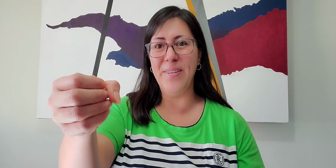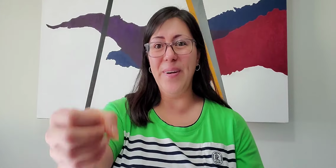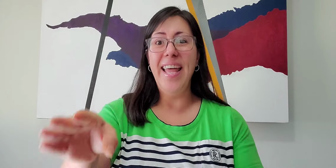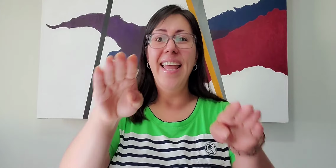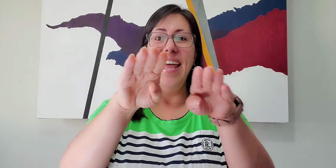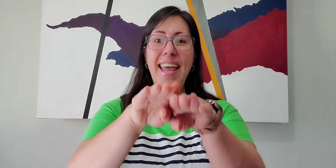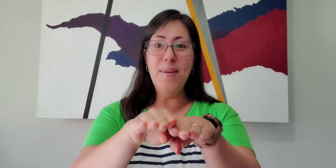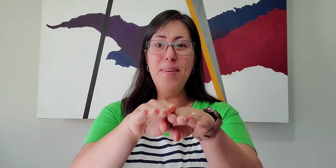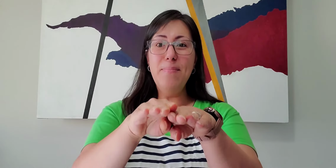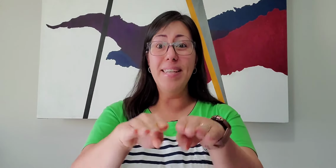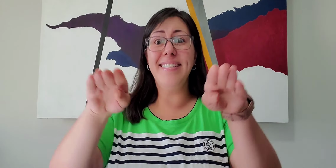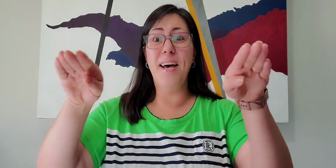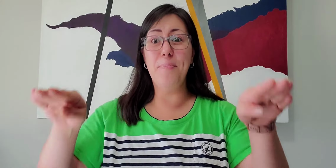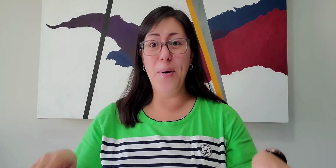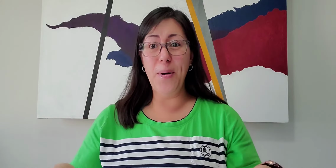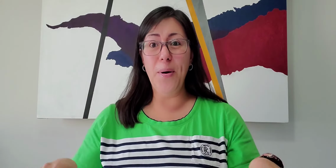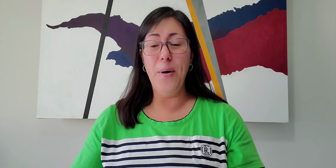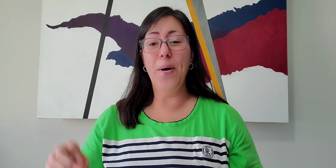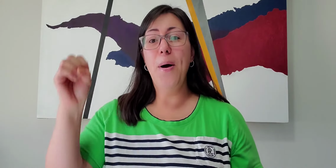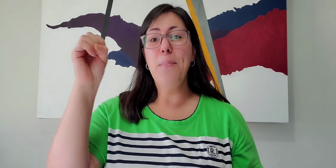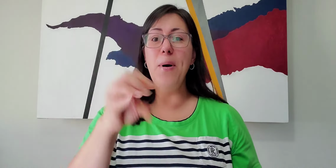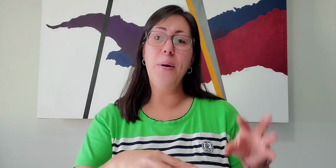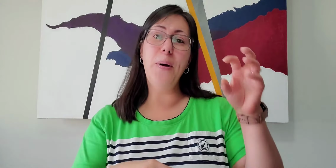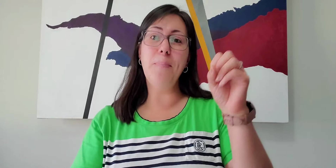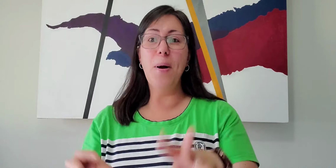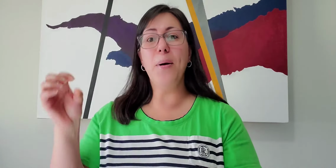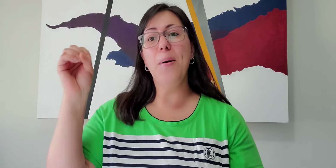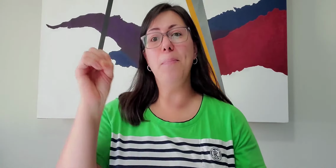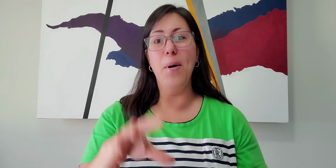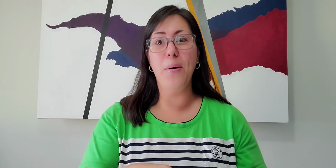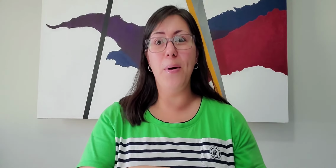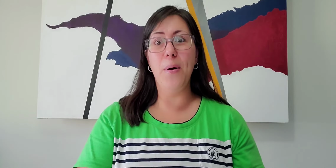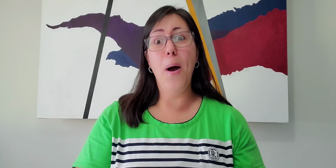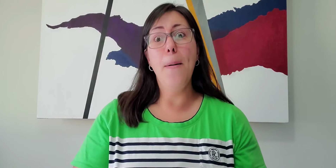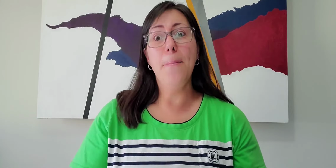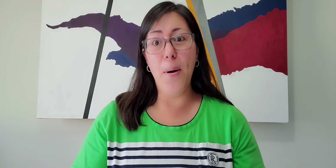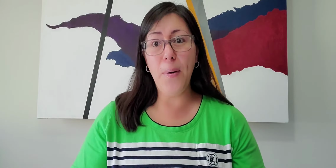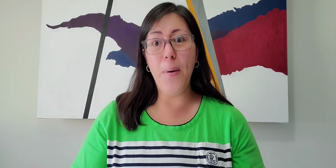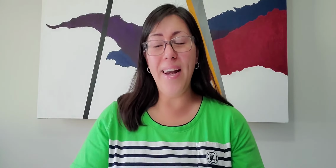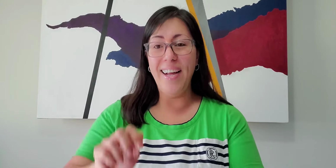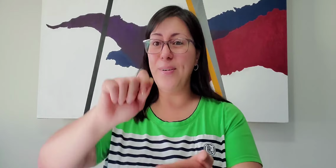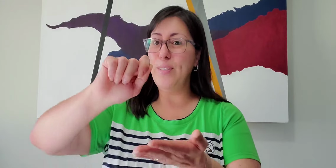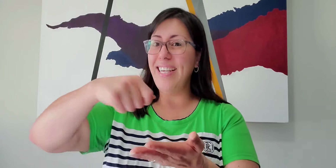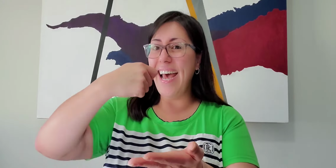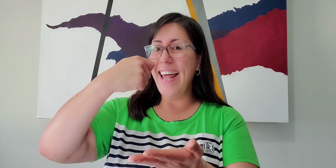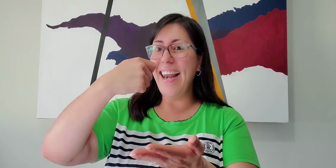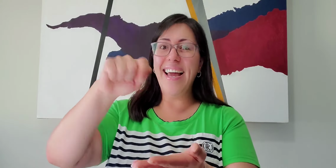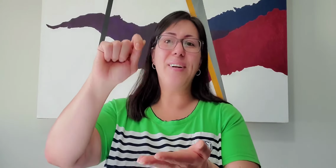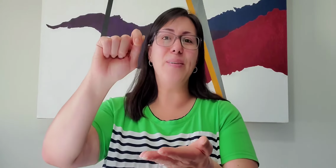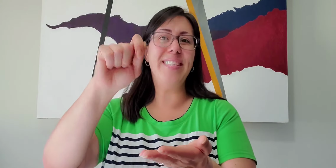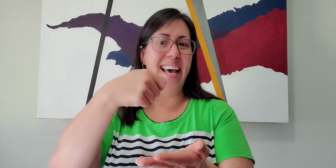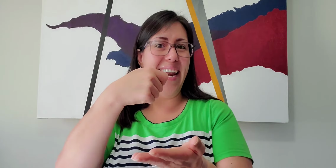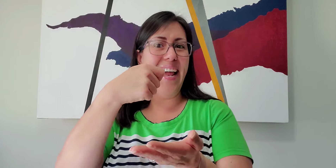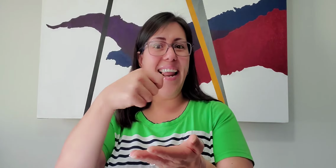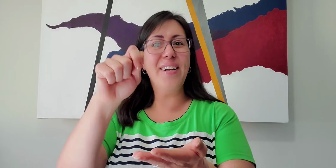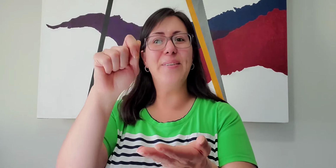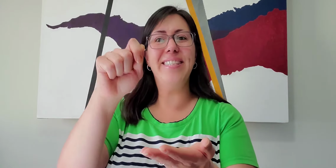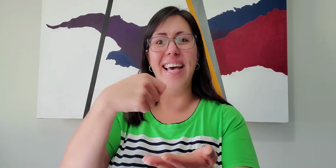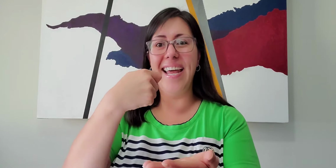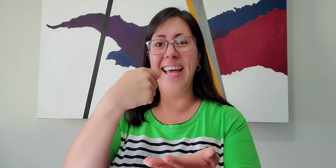en mi mesa pongo pongo pongo pongo pongo la cuchara la cuchara la cuchara